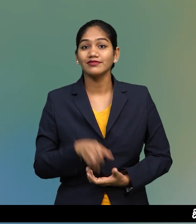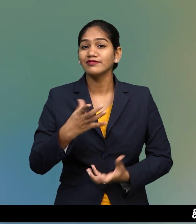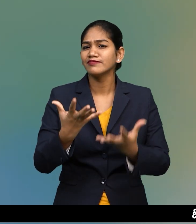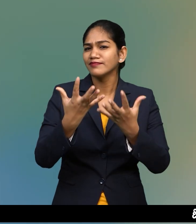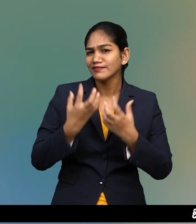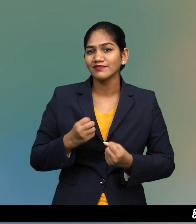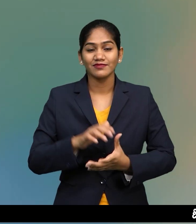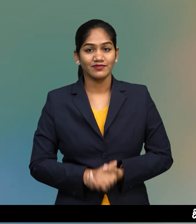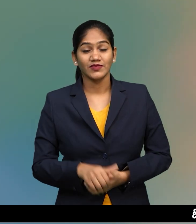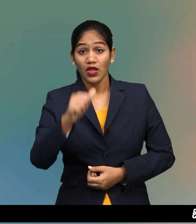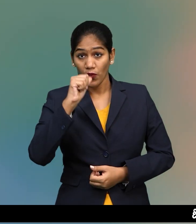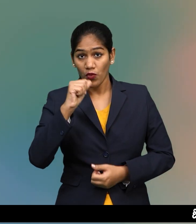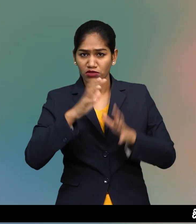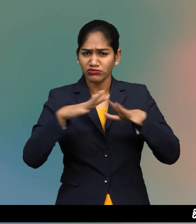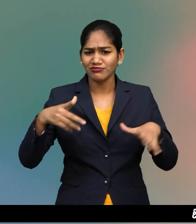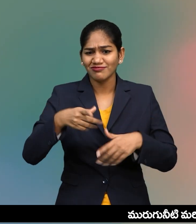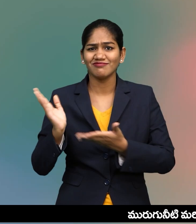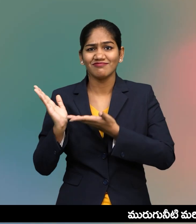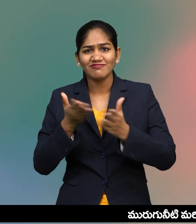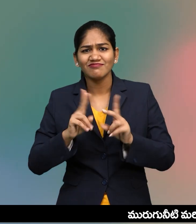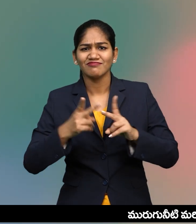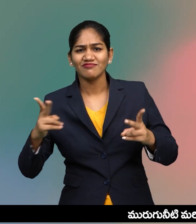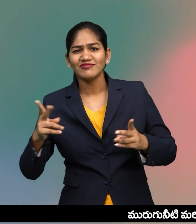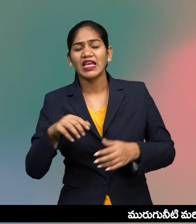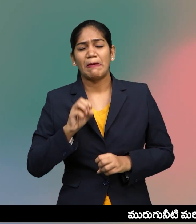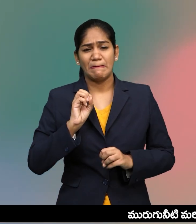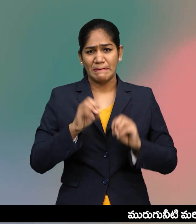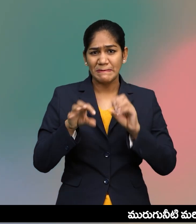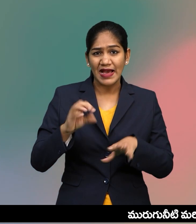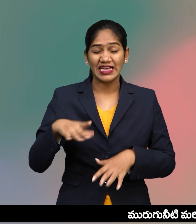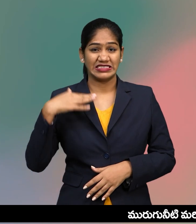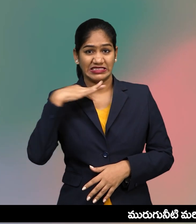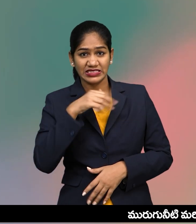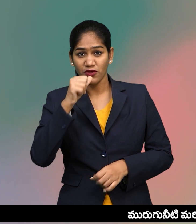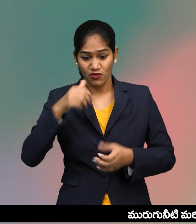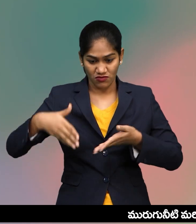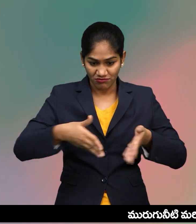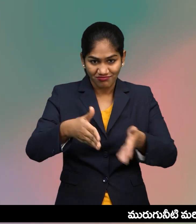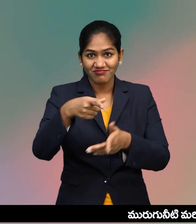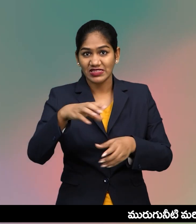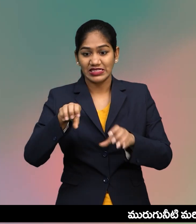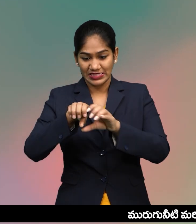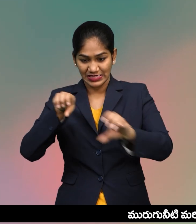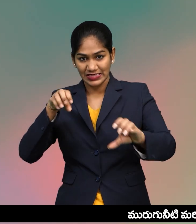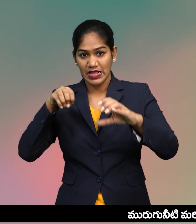దీనికి నీటి సరఫరా, మురుగునీటి మరియు ఇతర వ్యర్థాల పారవేయడం,